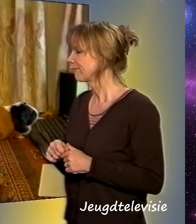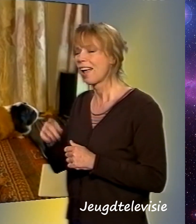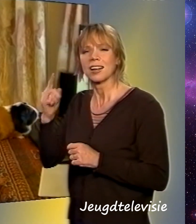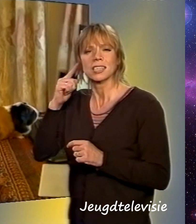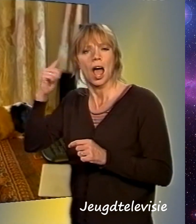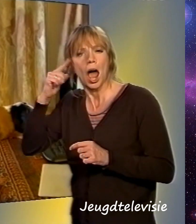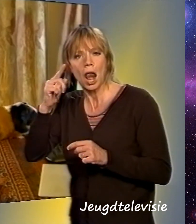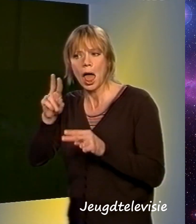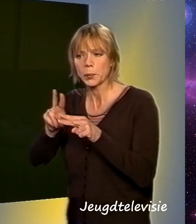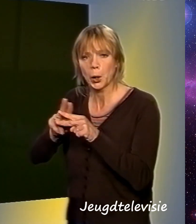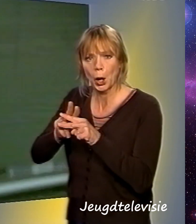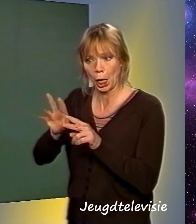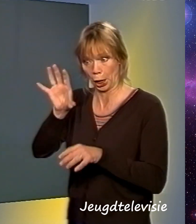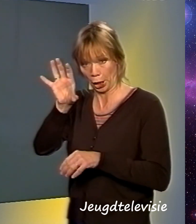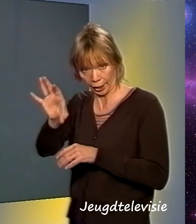dan is het helemaal goed